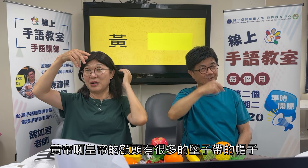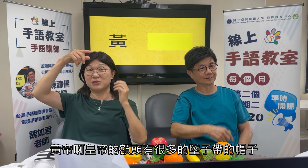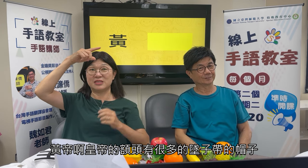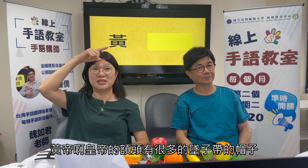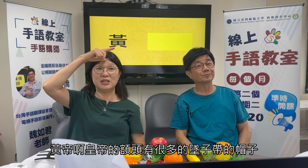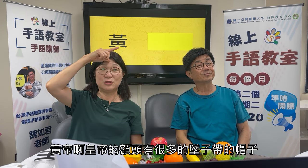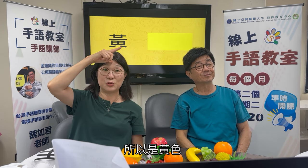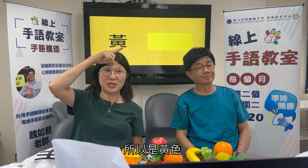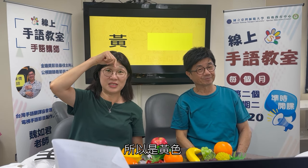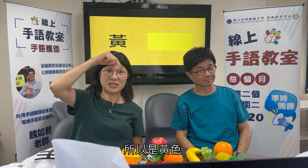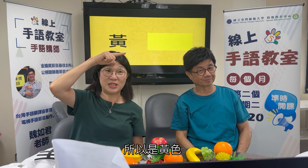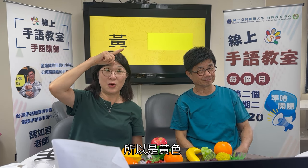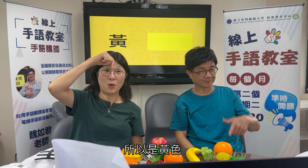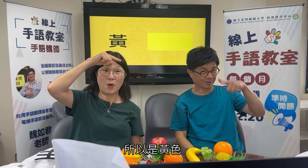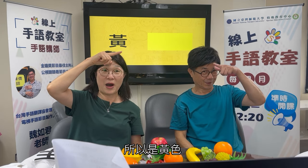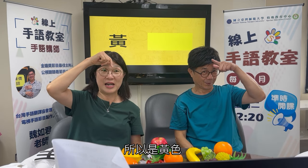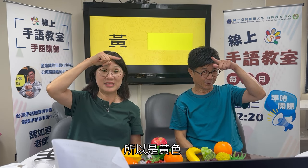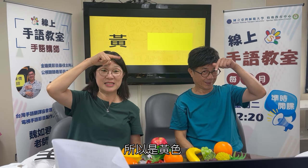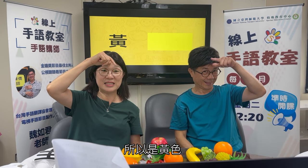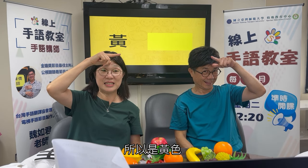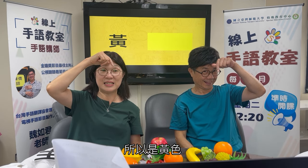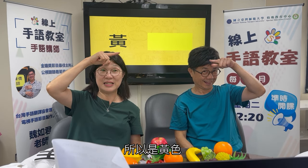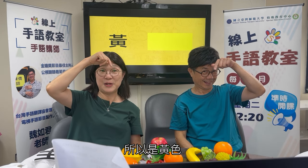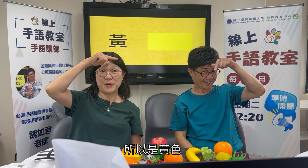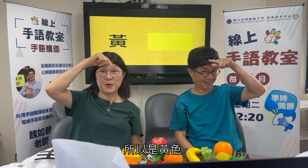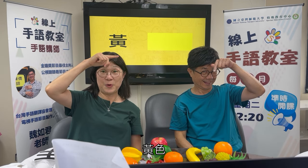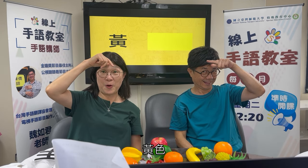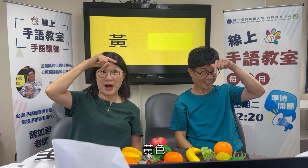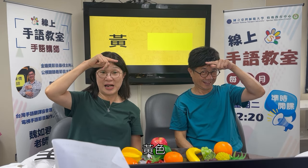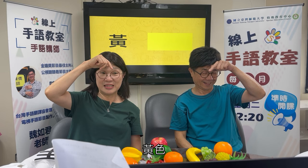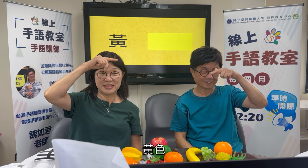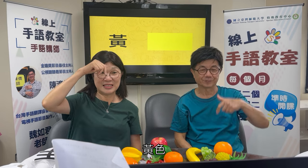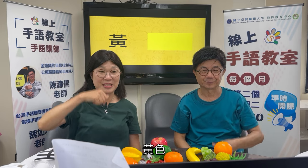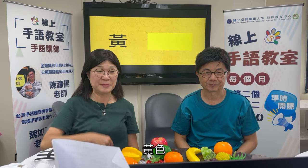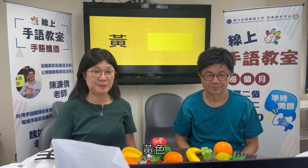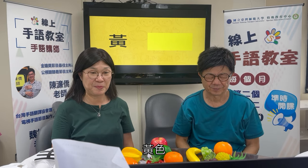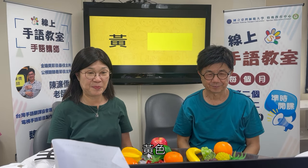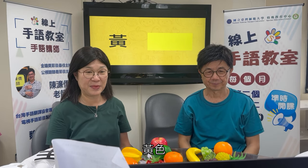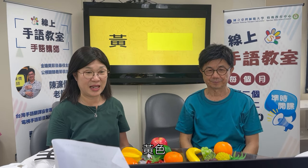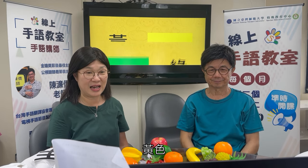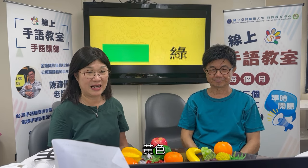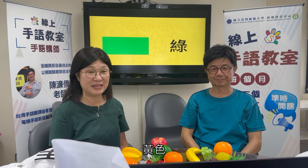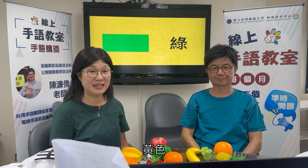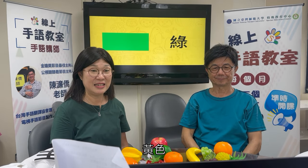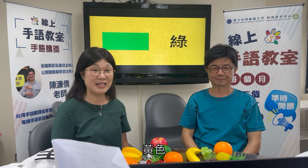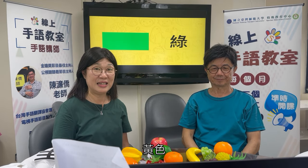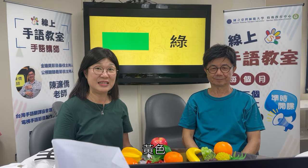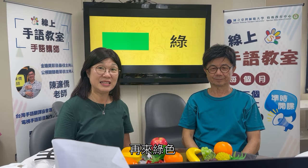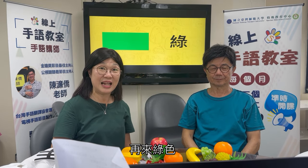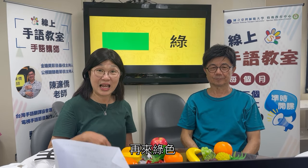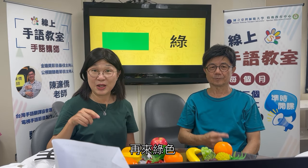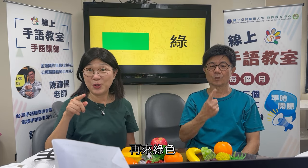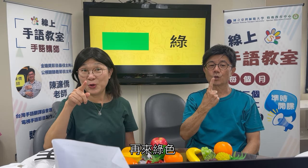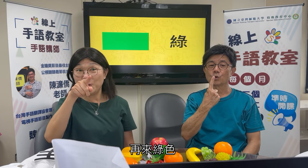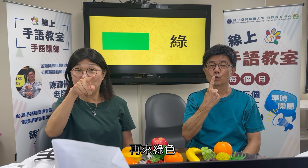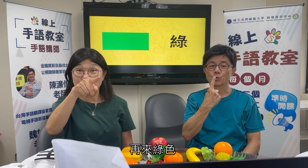子，所以是黄色，黄色。好，再来绿